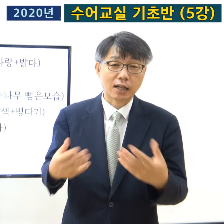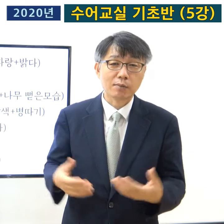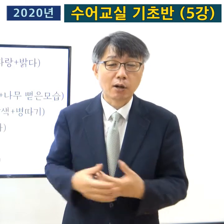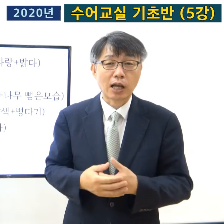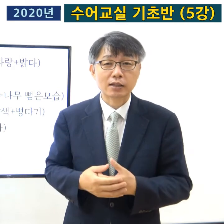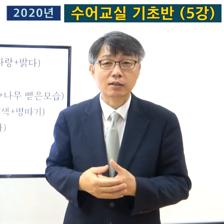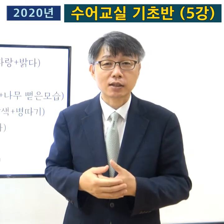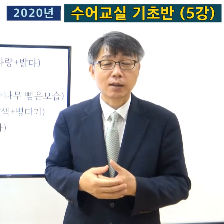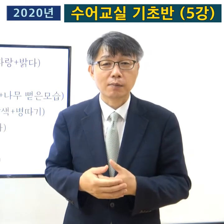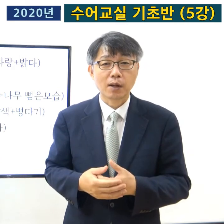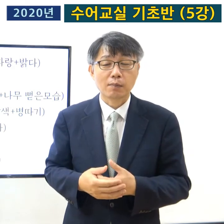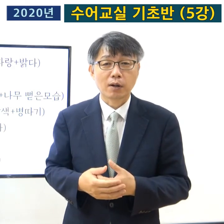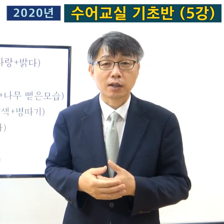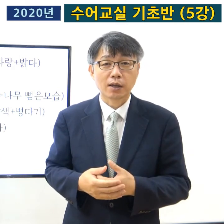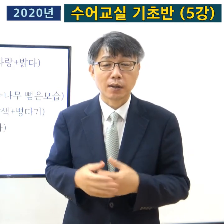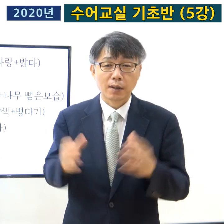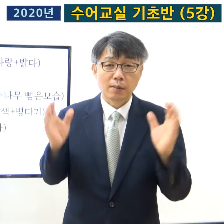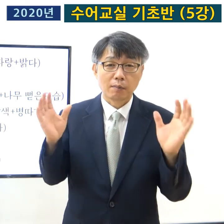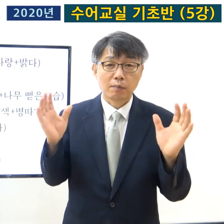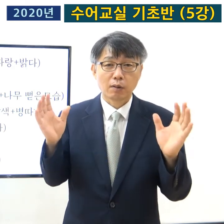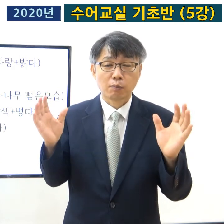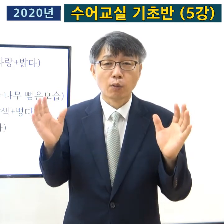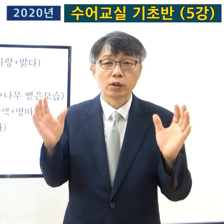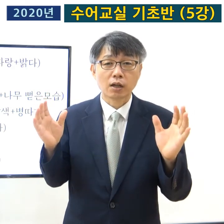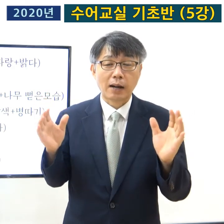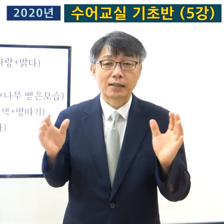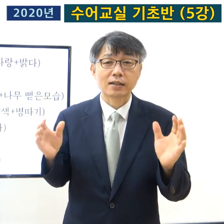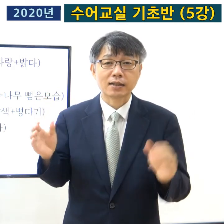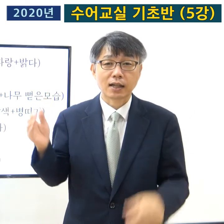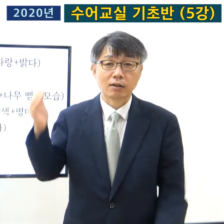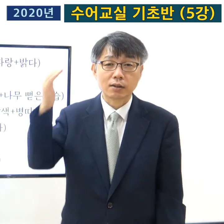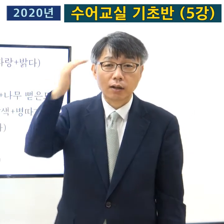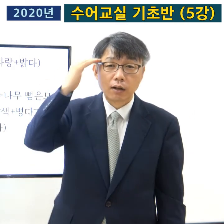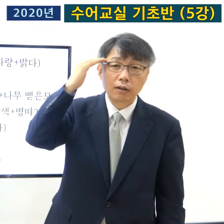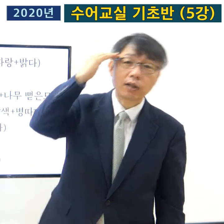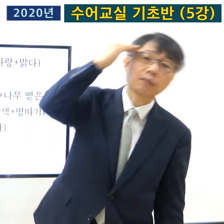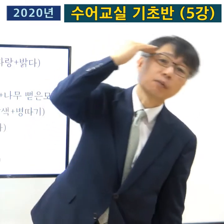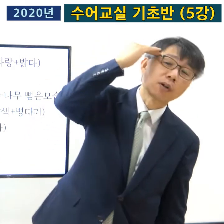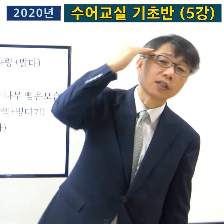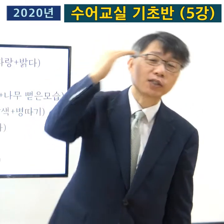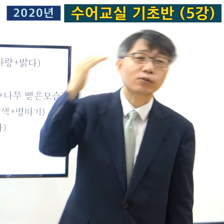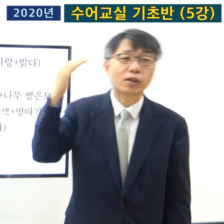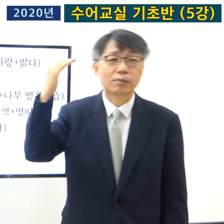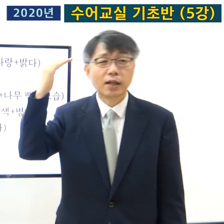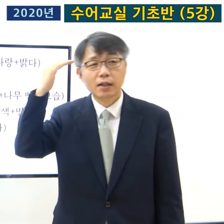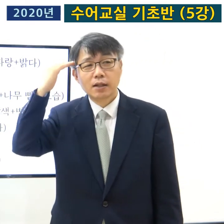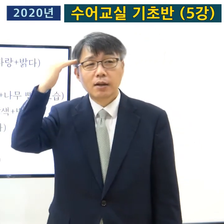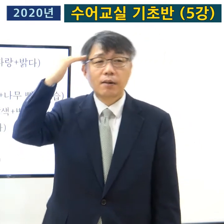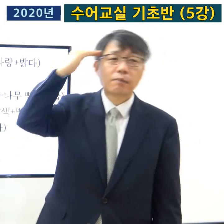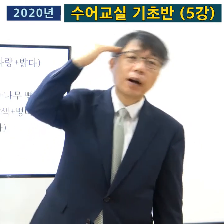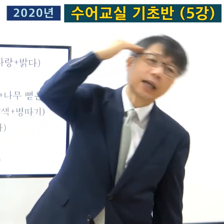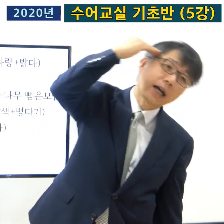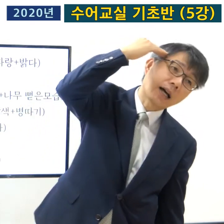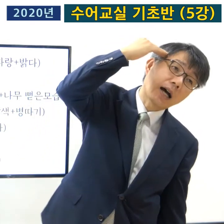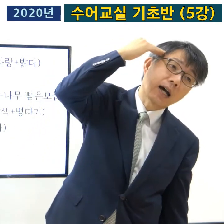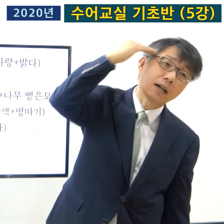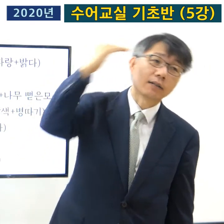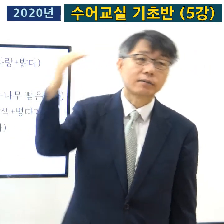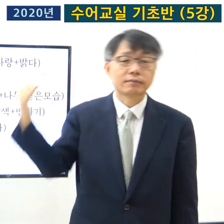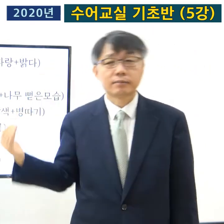뭘 하는 거를 이렇게 보는 거를 막는 거잖아요. 그래서 이렇게 머리를 치우는 겁니다. 방해하다.